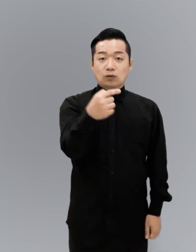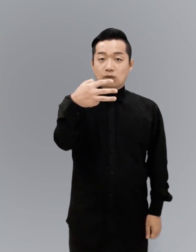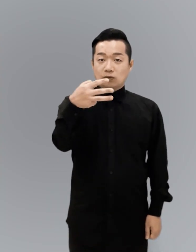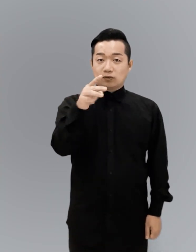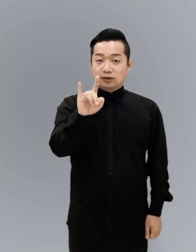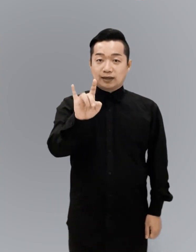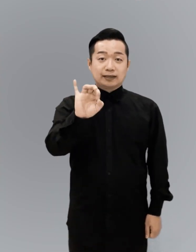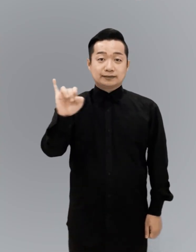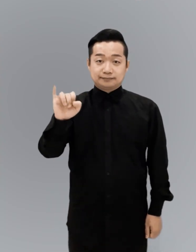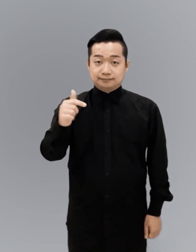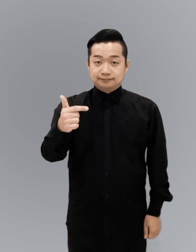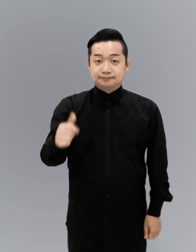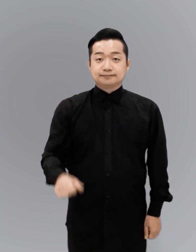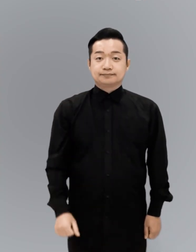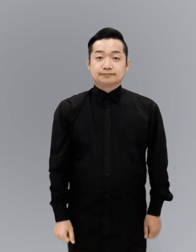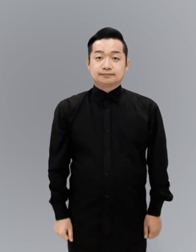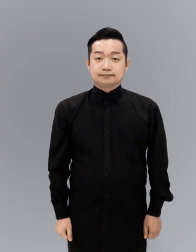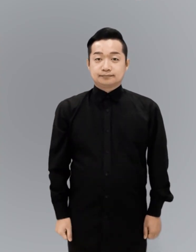고래인.